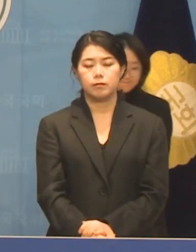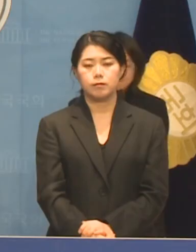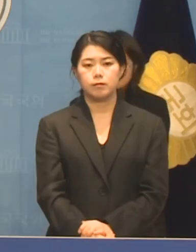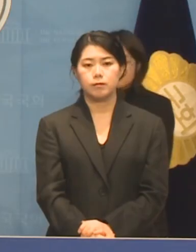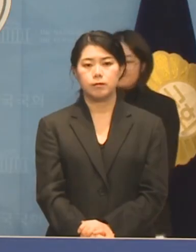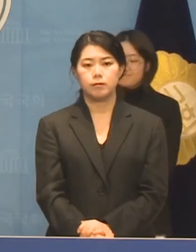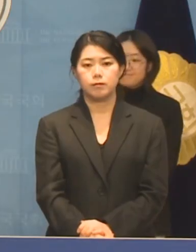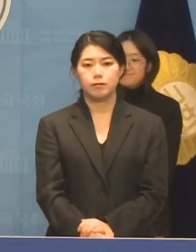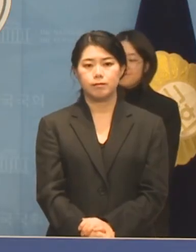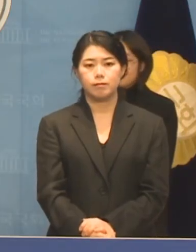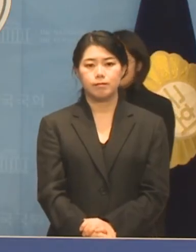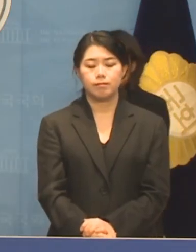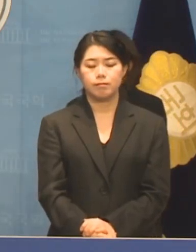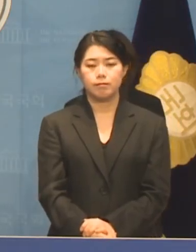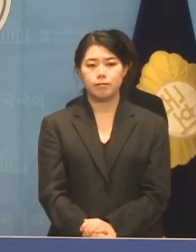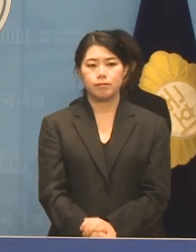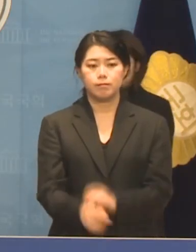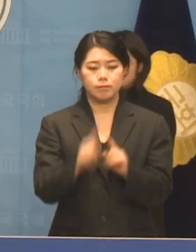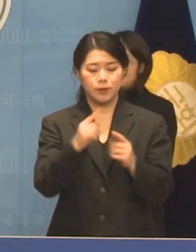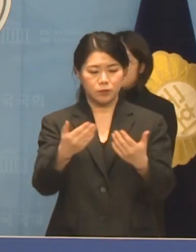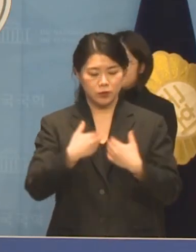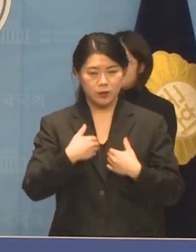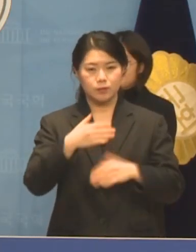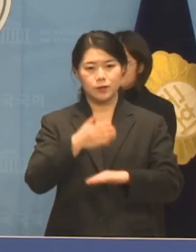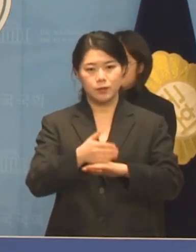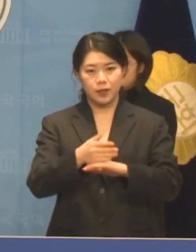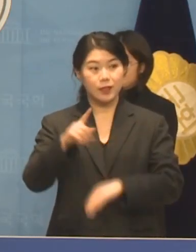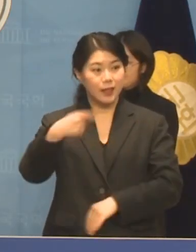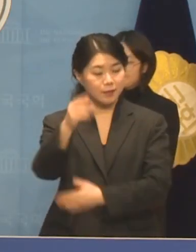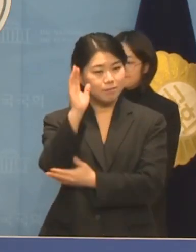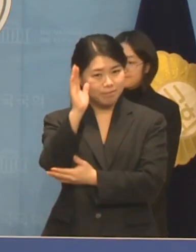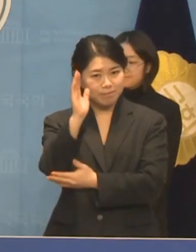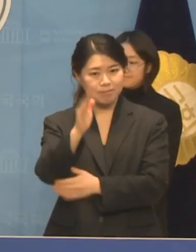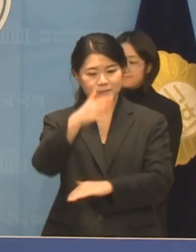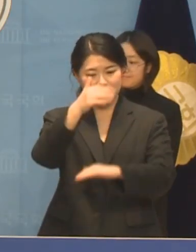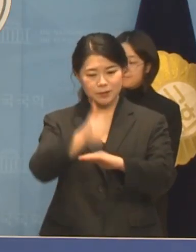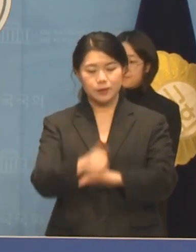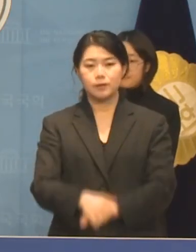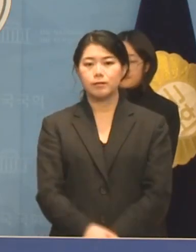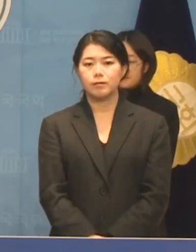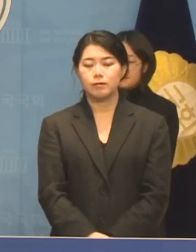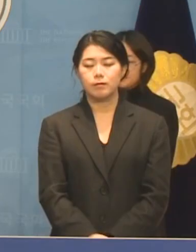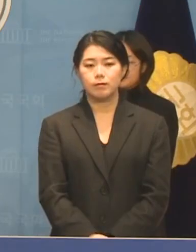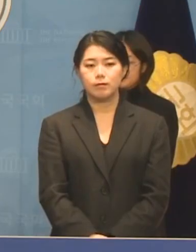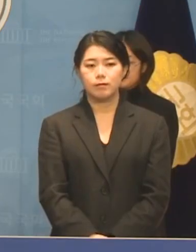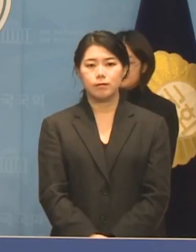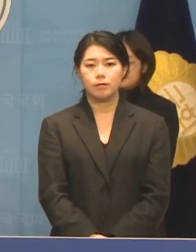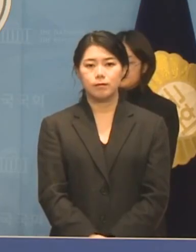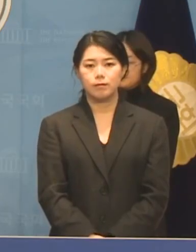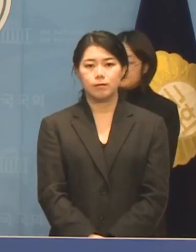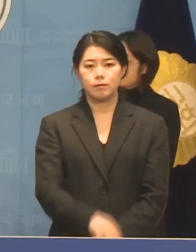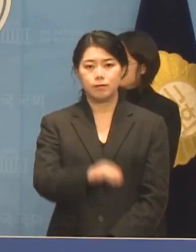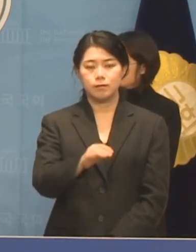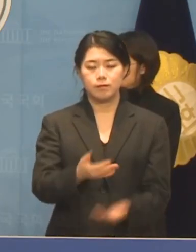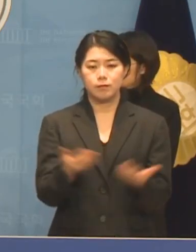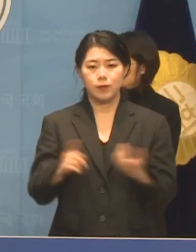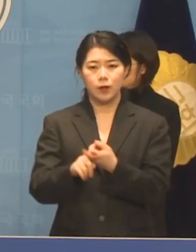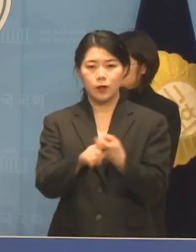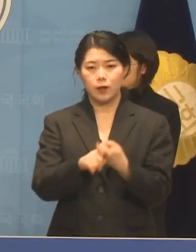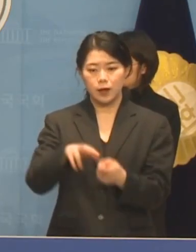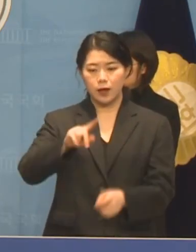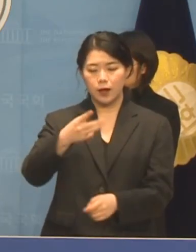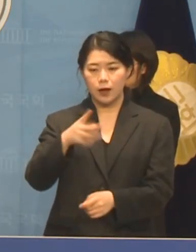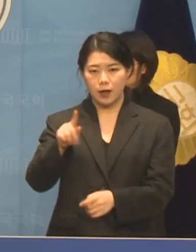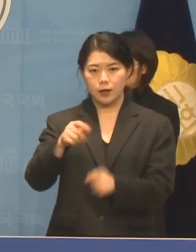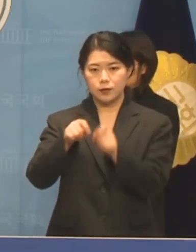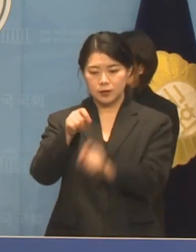예, 말씀 잘 들었습니다. 시간 관계상 바로 다음 발언, 마지막 발언입니다. 민주노총 전국 민주일반노조 카라주의